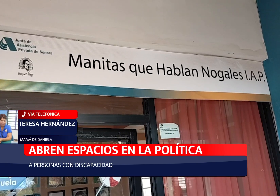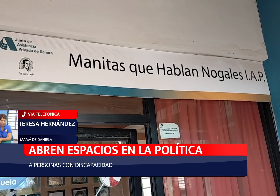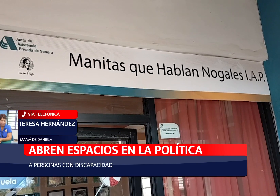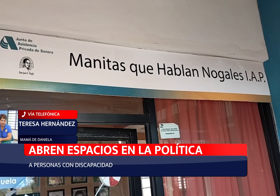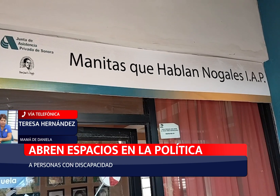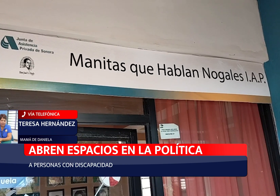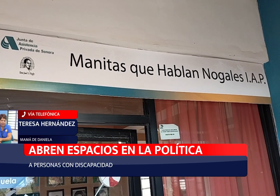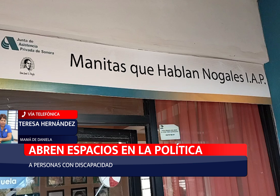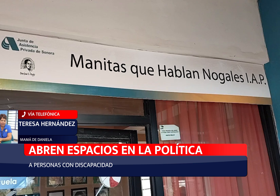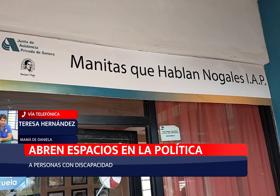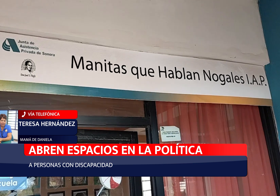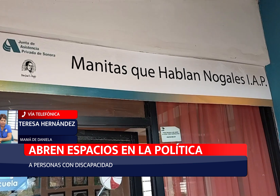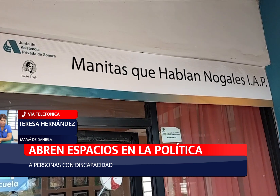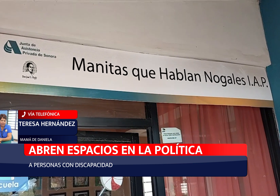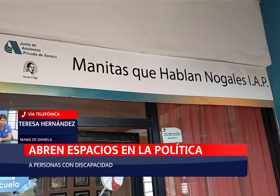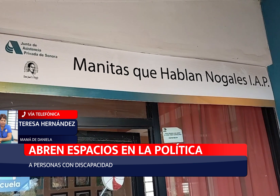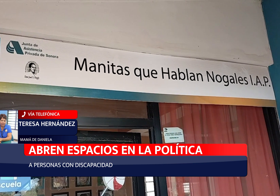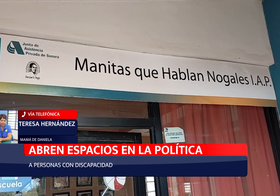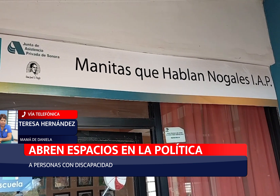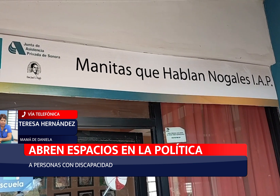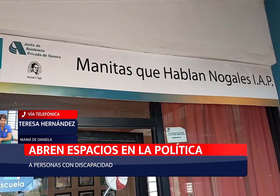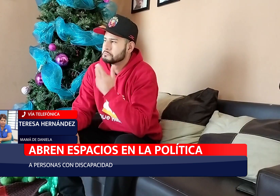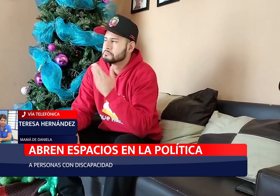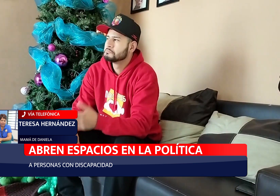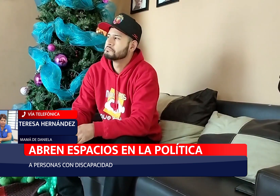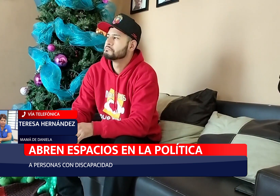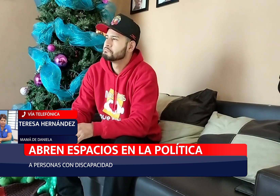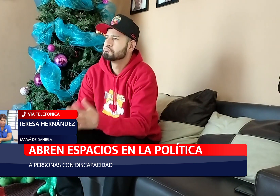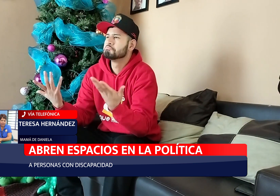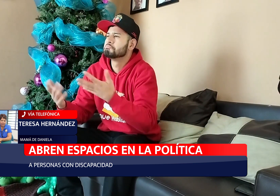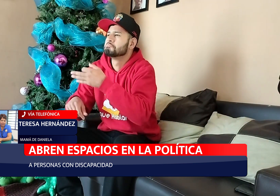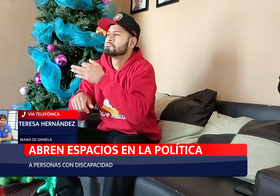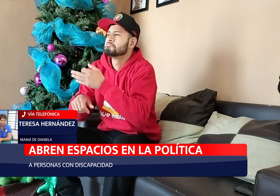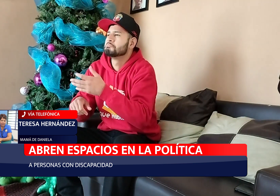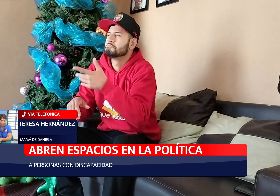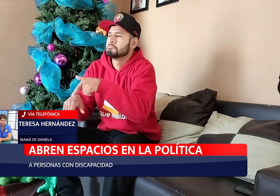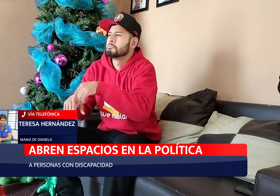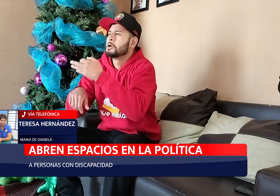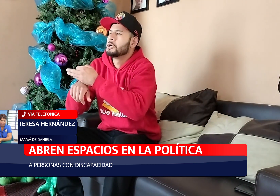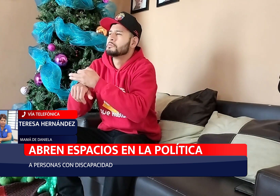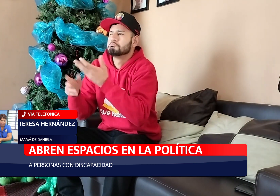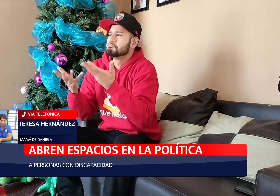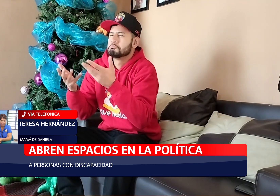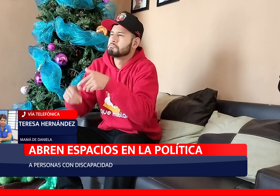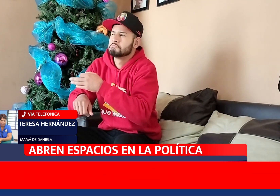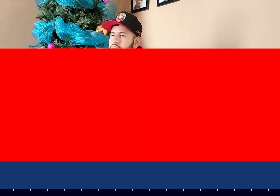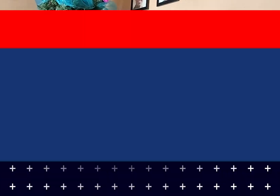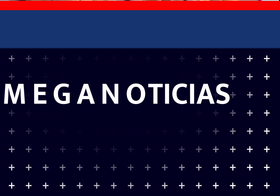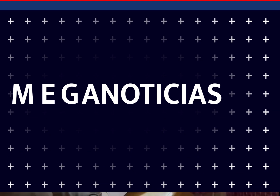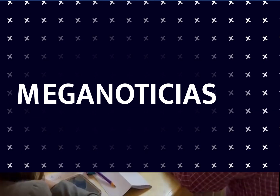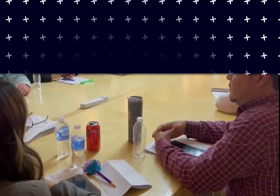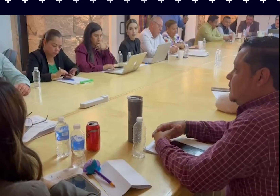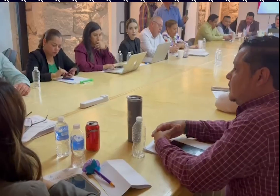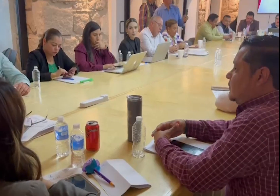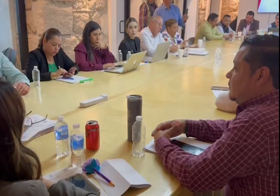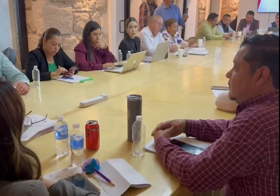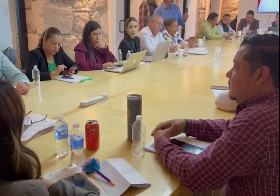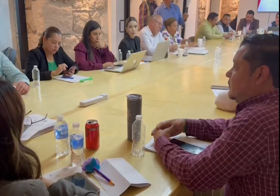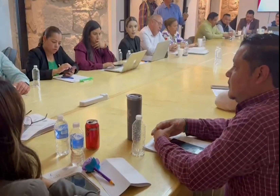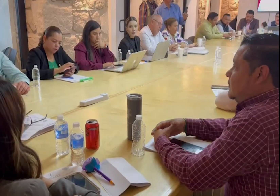que así haya más oportunidades para ellos, porque ellos son capaces de hacer todo menos de escuchar. Hoy en día, Gustavo Moreno es edil